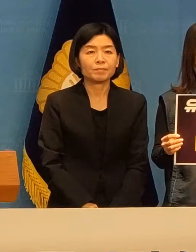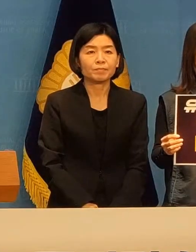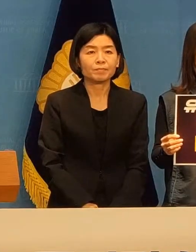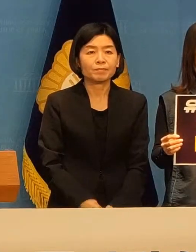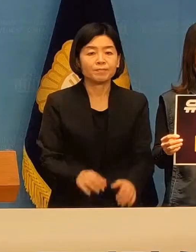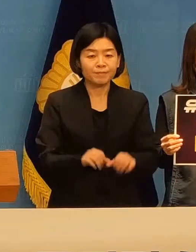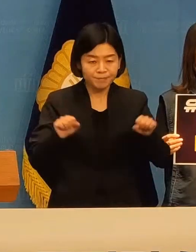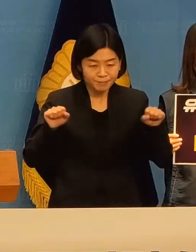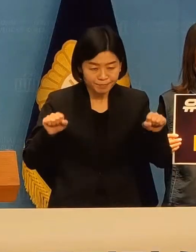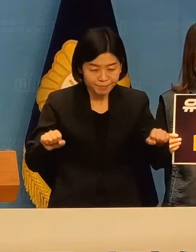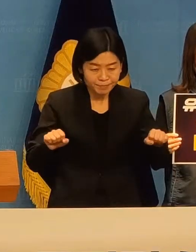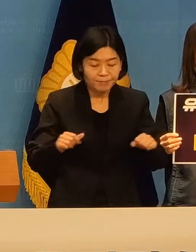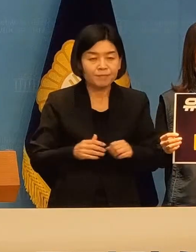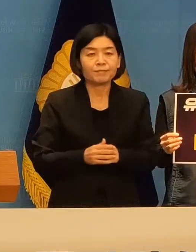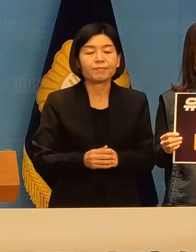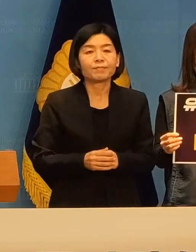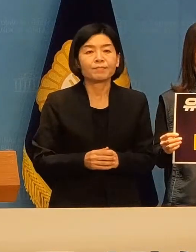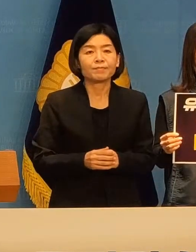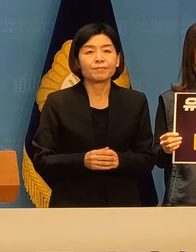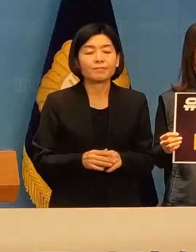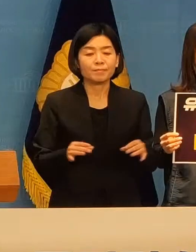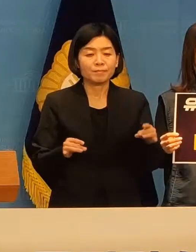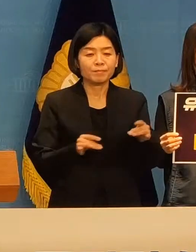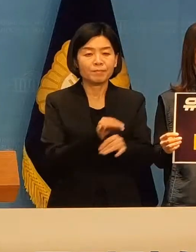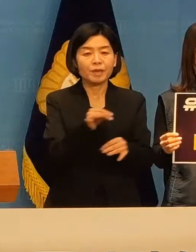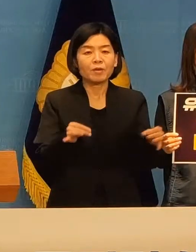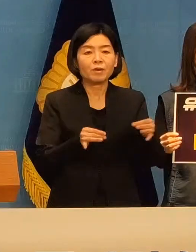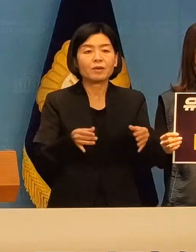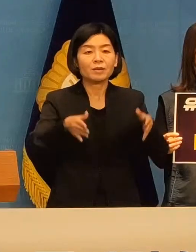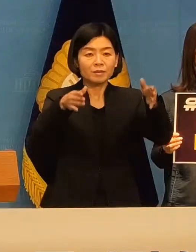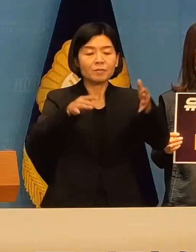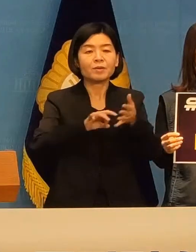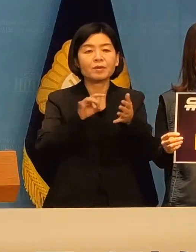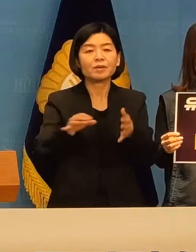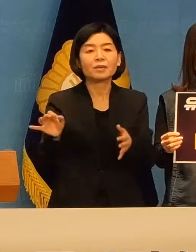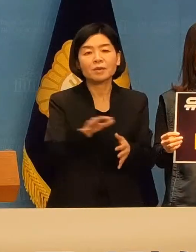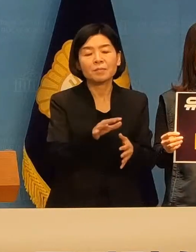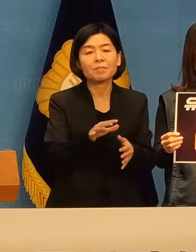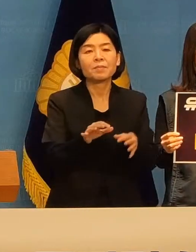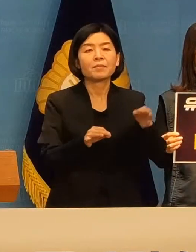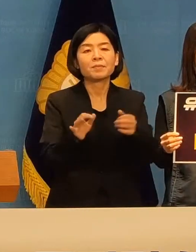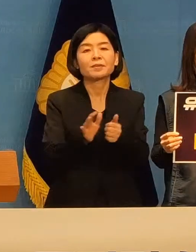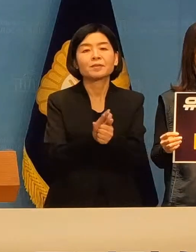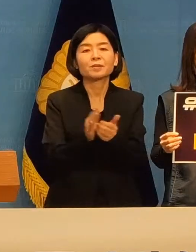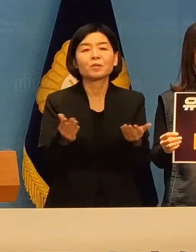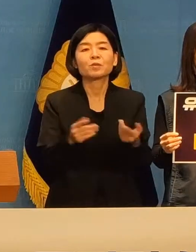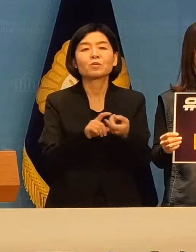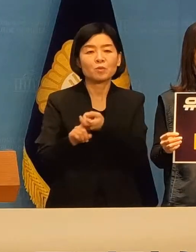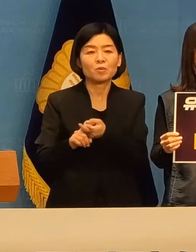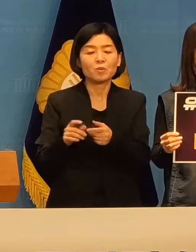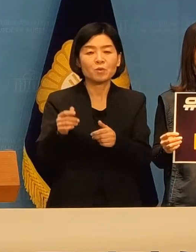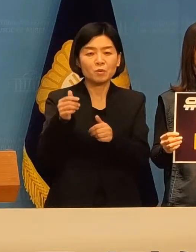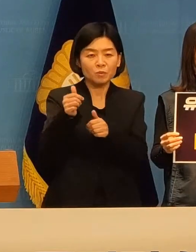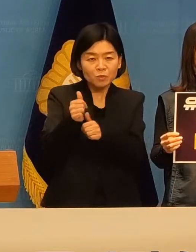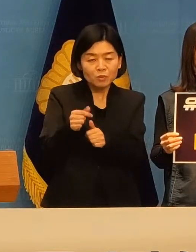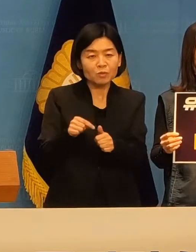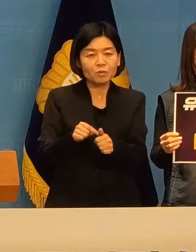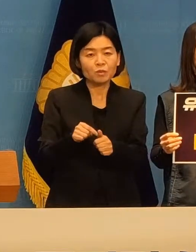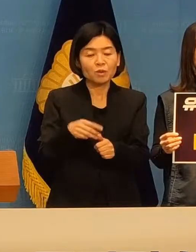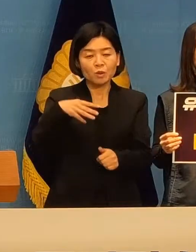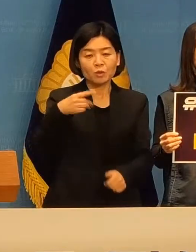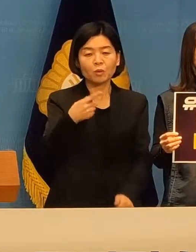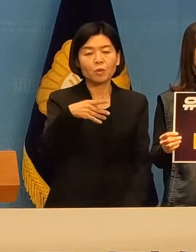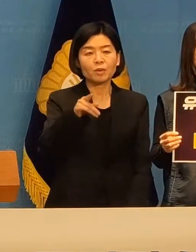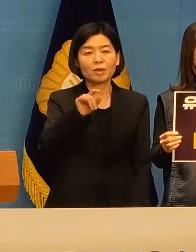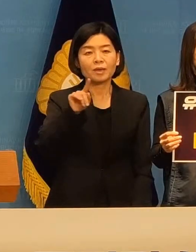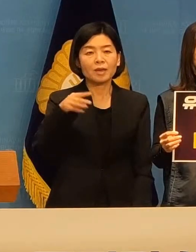예, 안녕하십니까. 백화점 면세점 판매 서비스 노동조합의 수석 부위원장이자 로레알 코리아